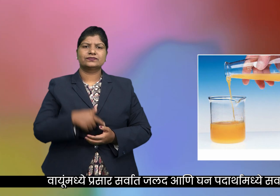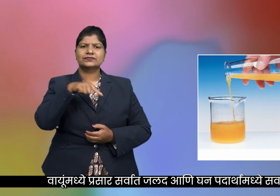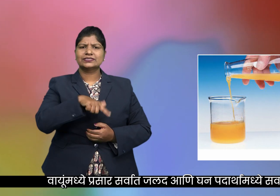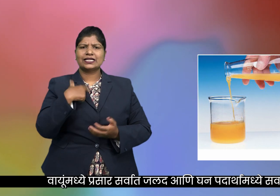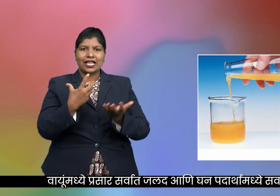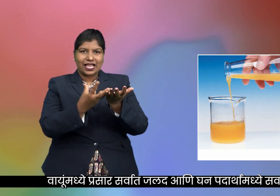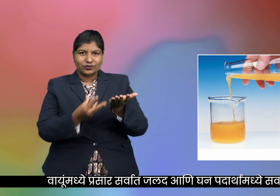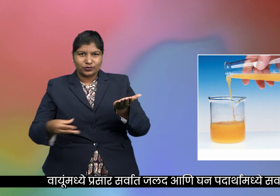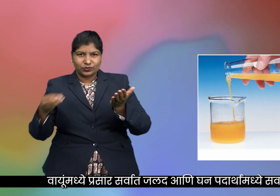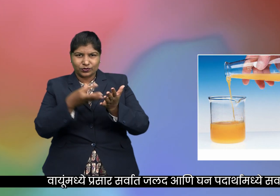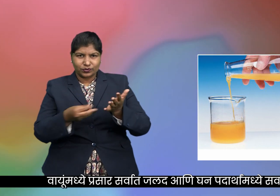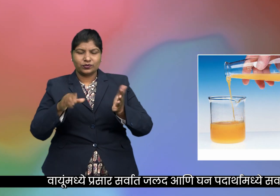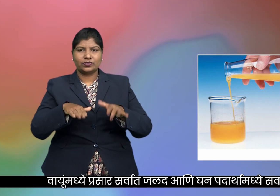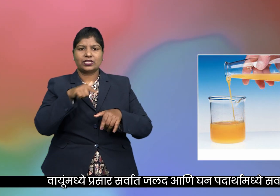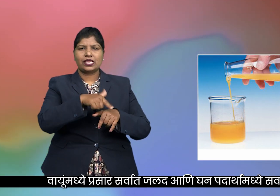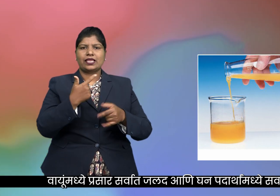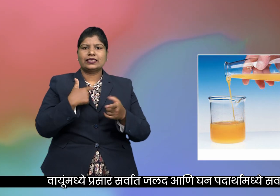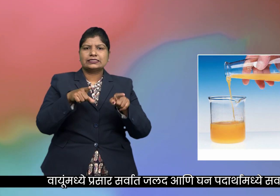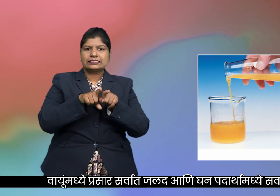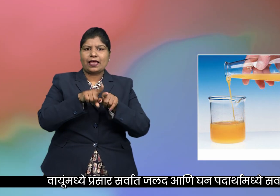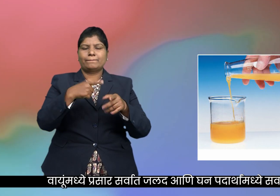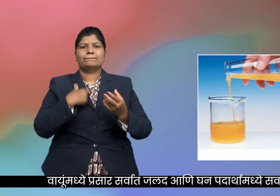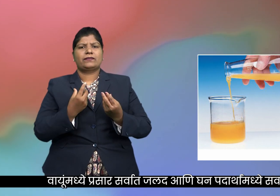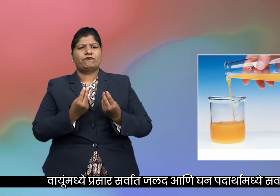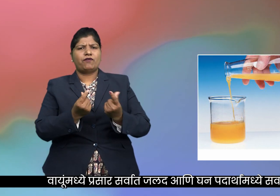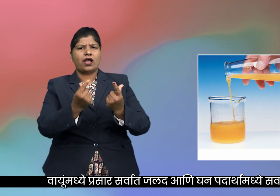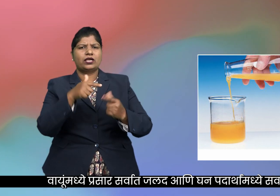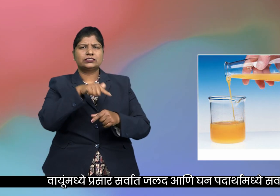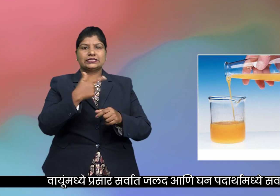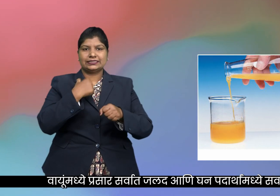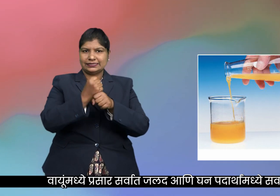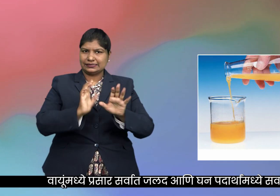वायूमध्ये प्रसार सर्वात जलद आणि घन पदार्थांमध्ये सर्वात मंद असतो.